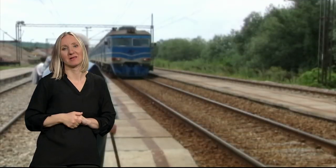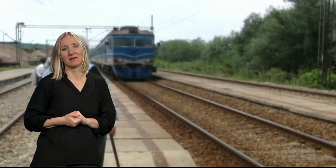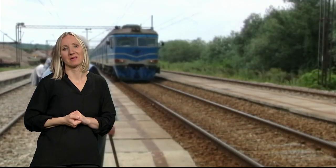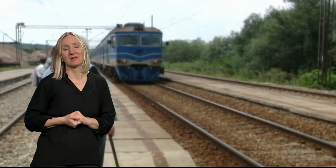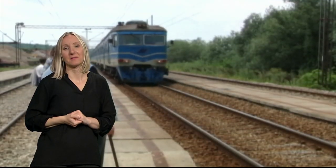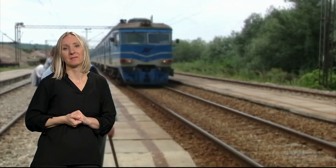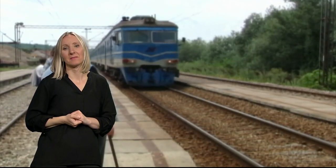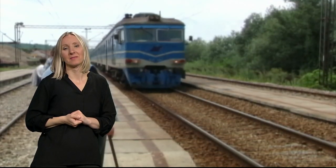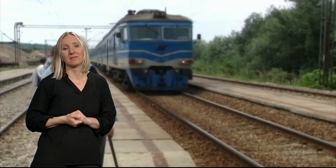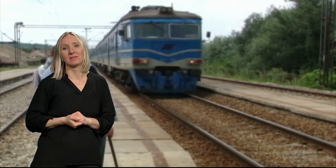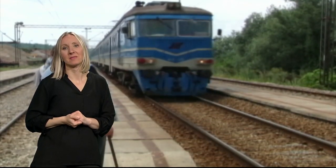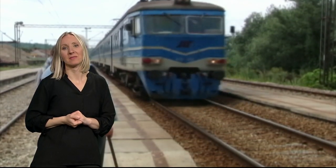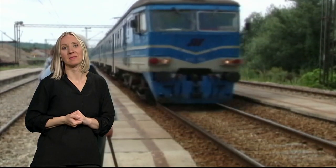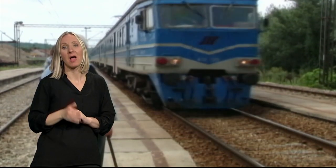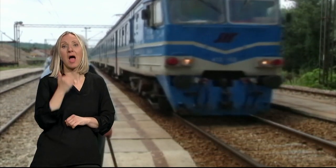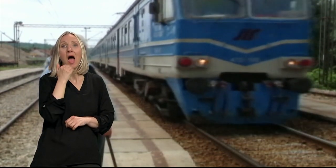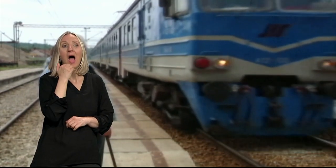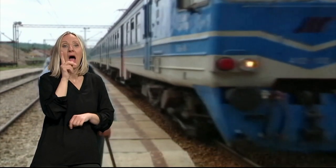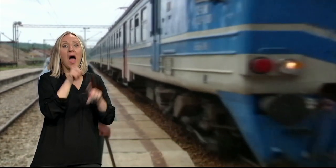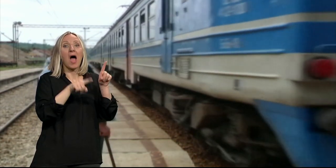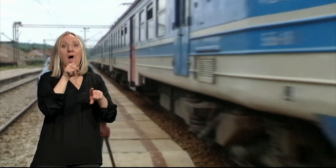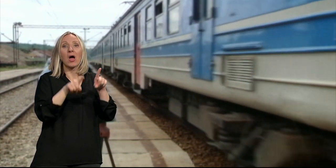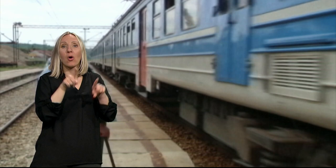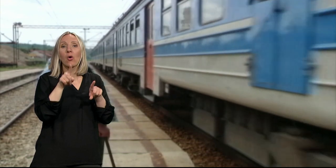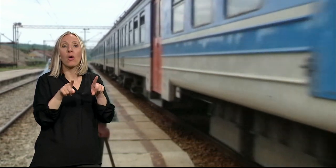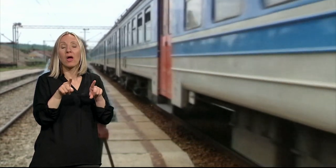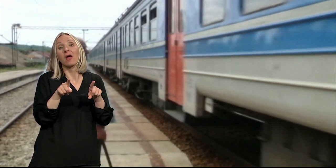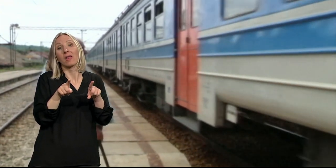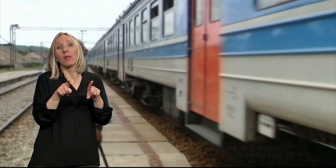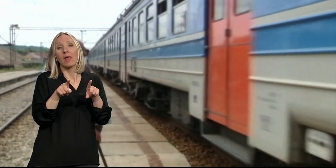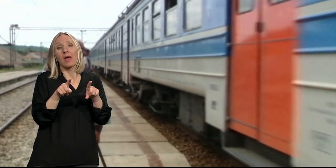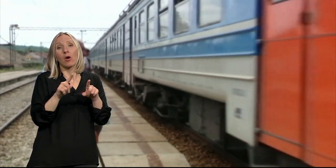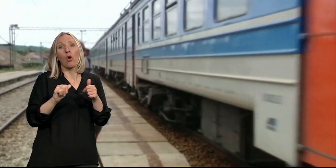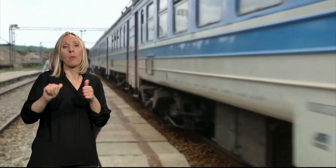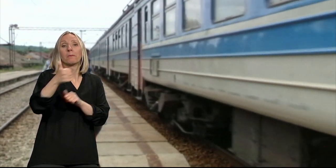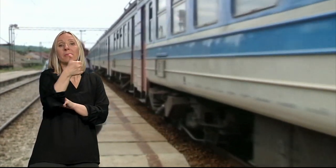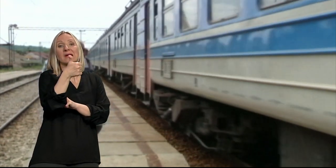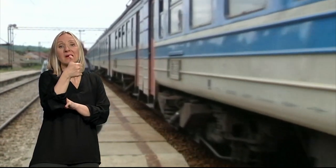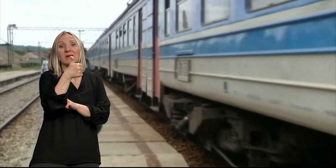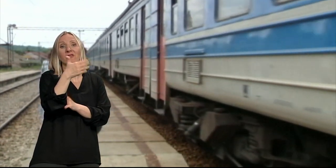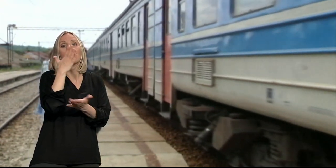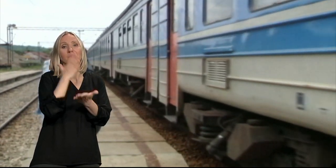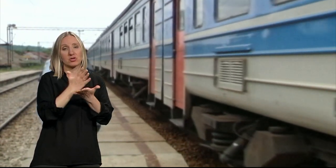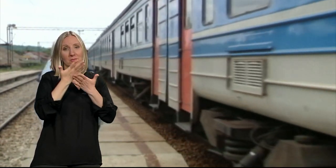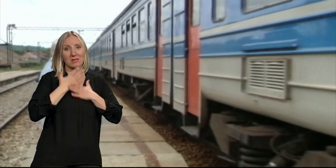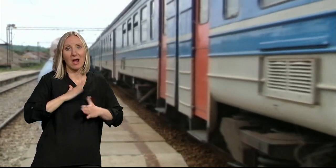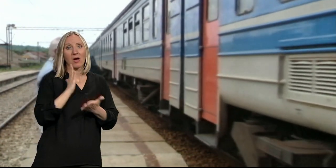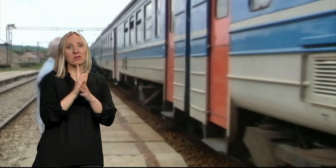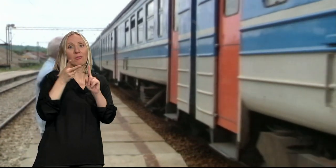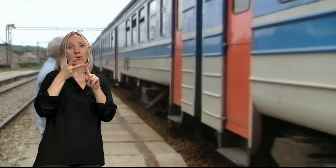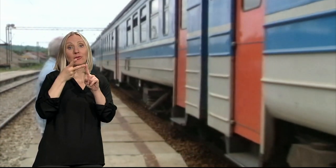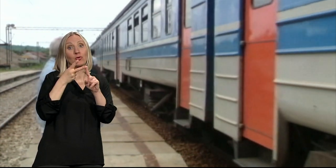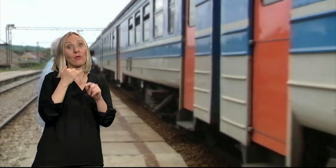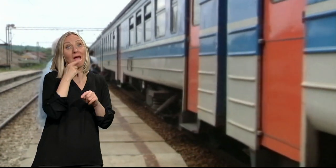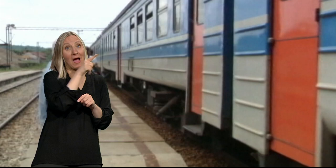znaš, ako je neko, uslovno rečeno, prvi, bit će mu drago da bude drugi ako ti